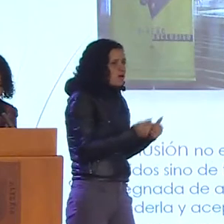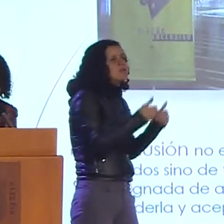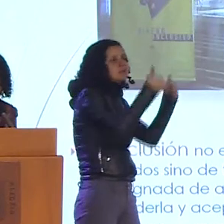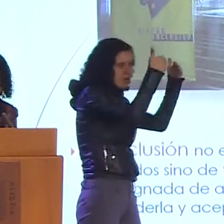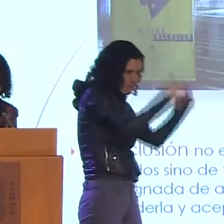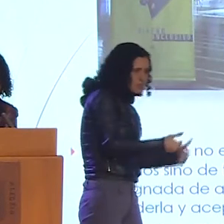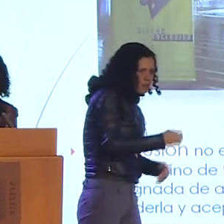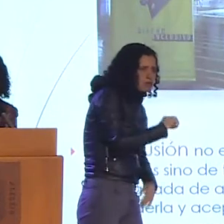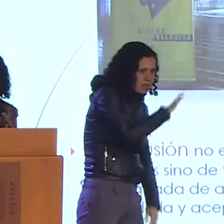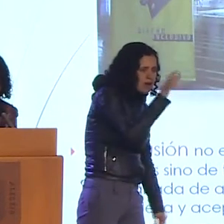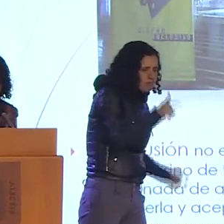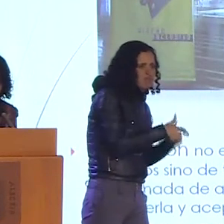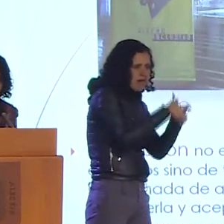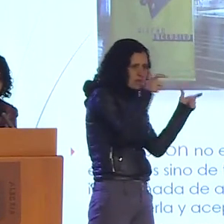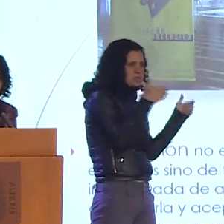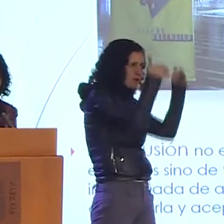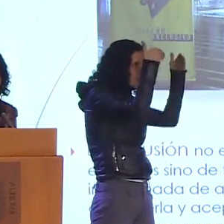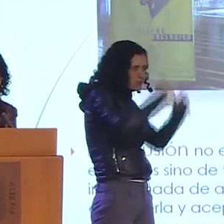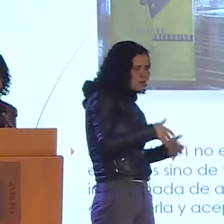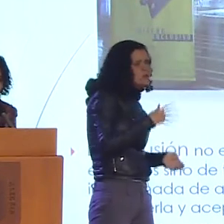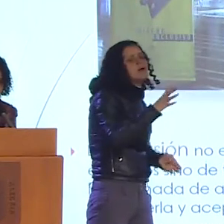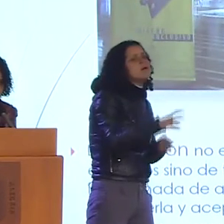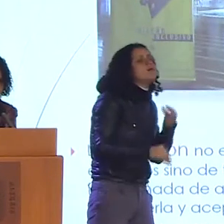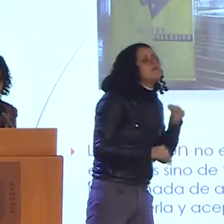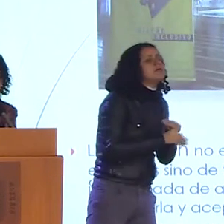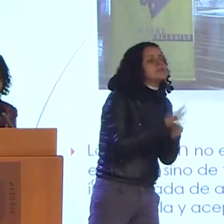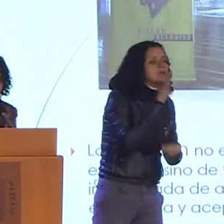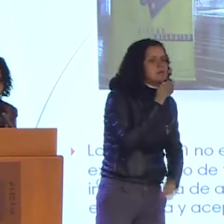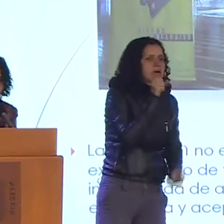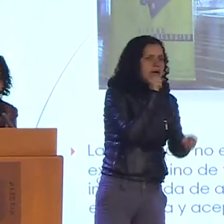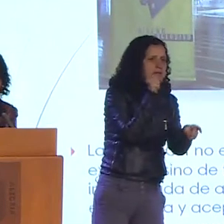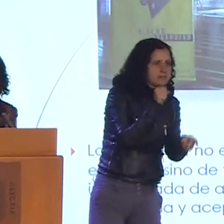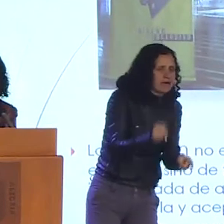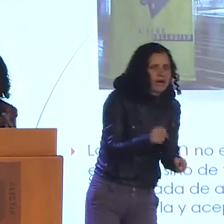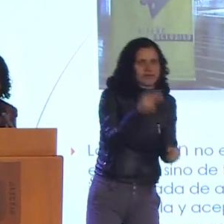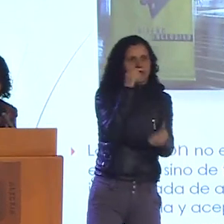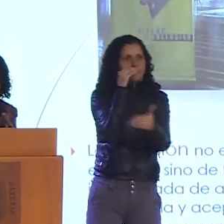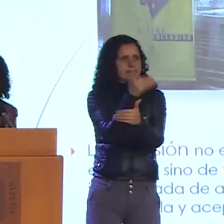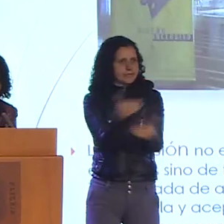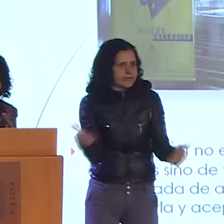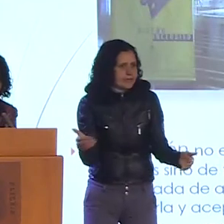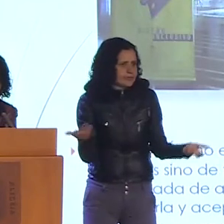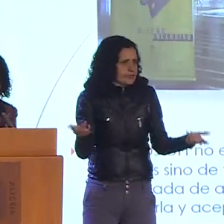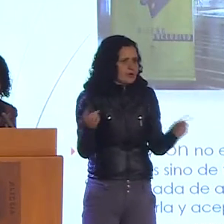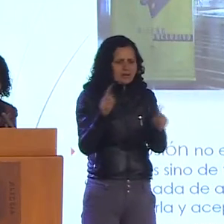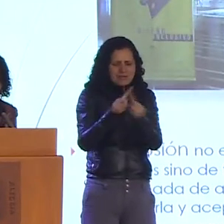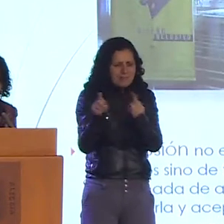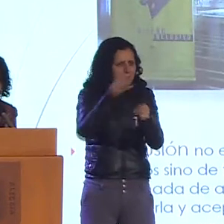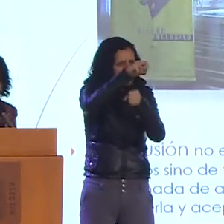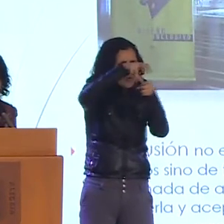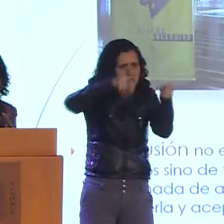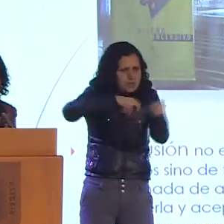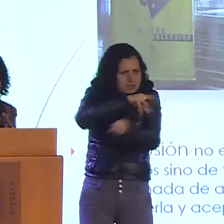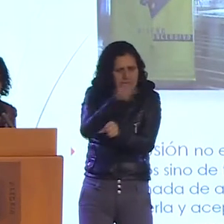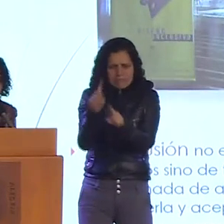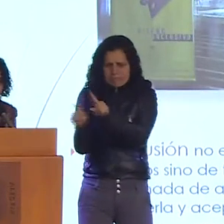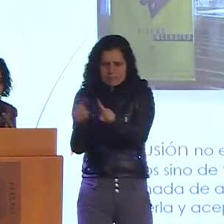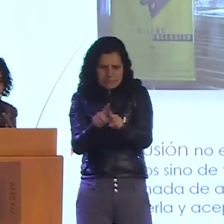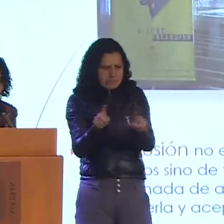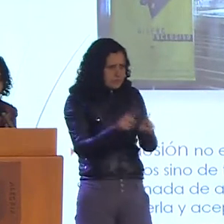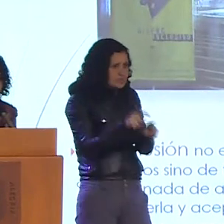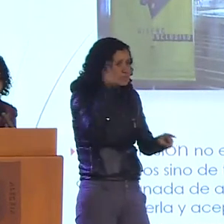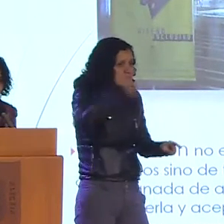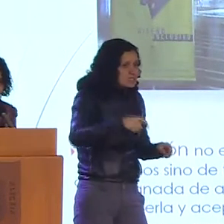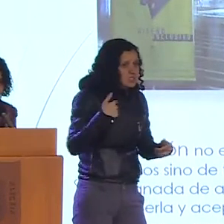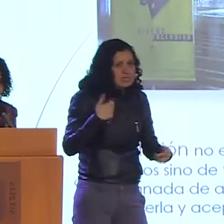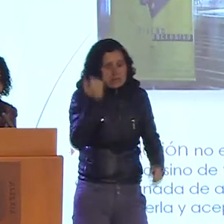por supuesto, fueron la mayoría, pero también para ancianos, para niños, para distintas poblaciones que necesitan unas